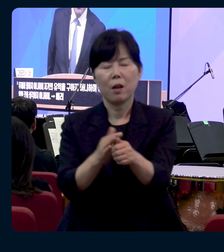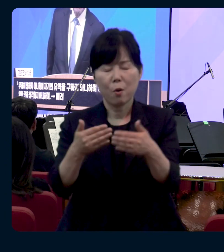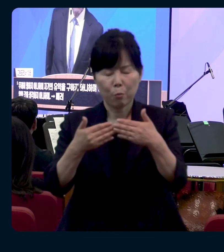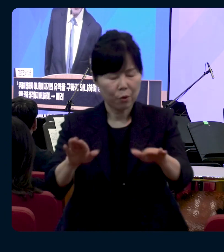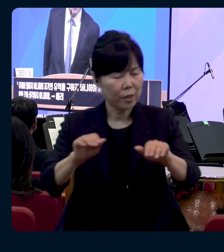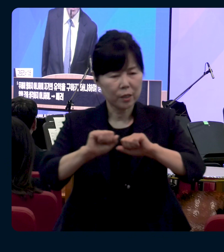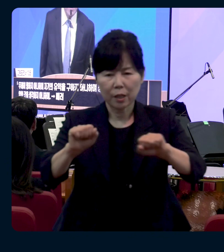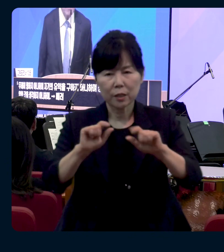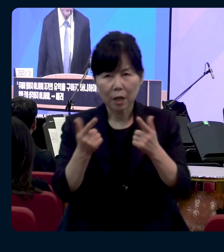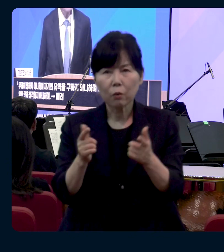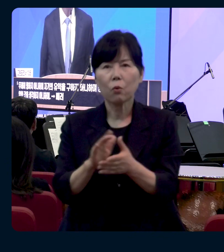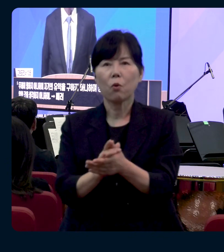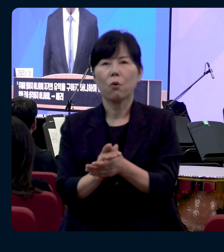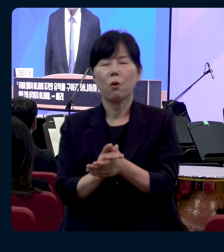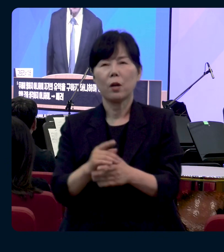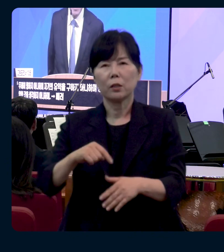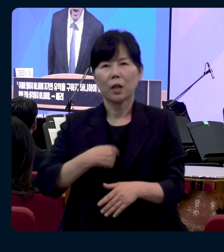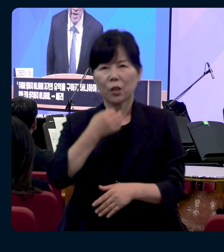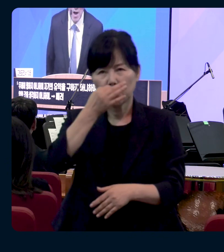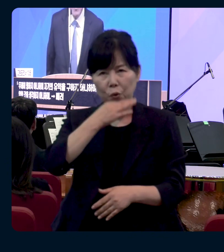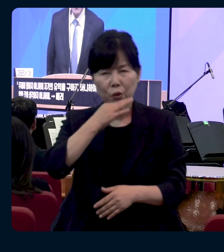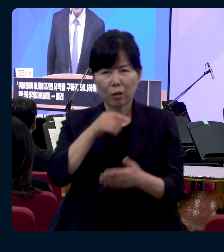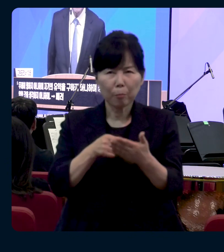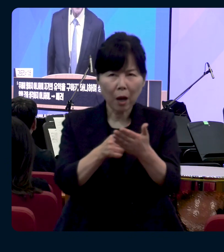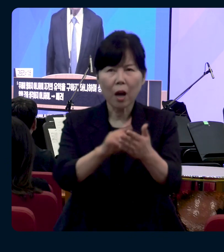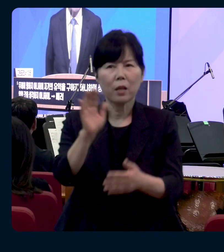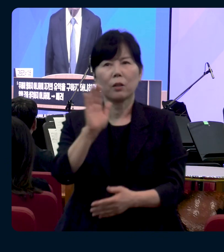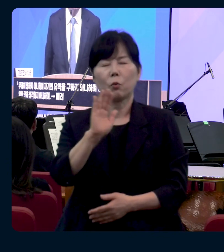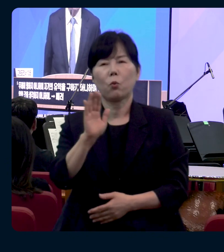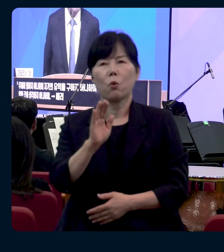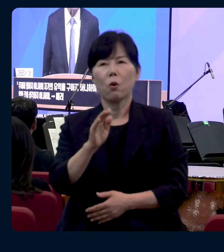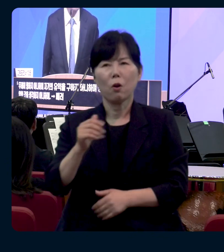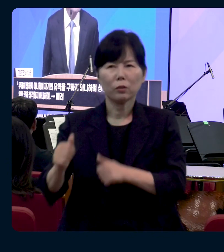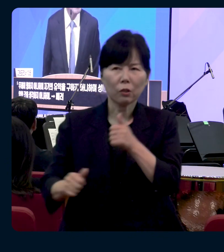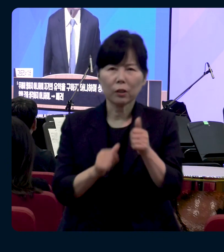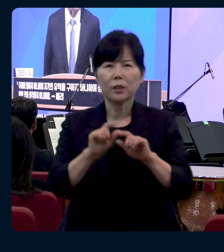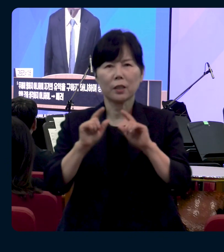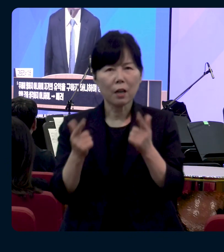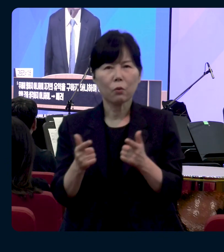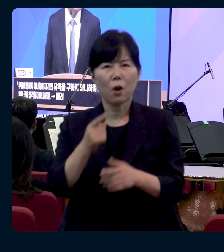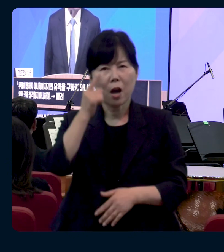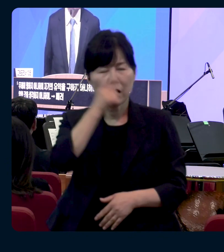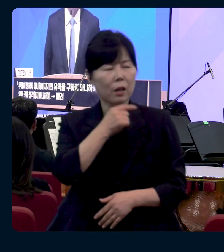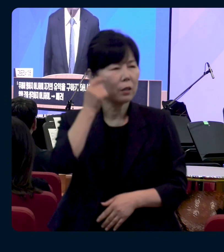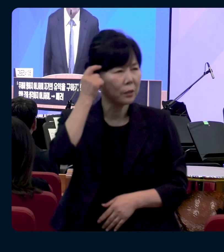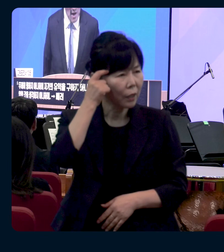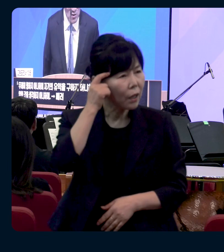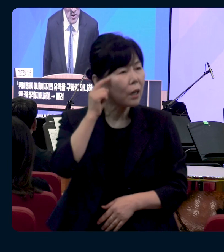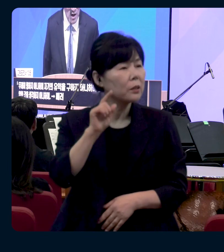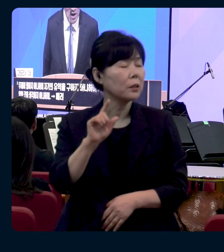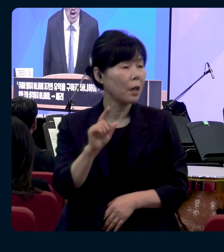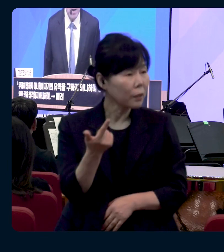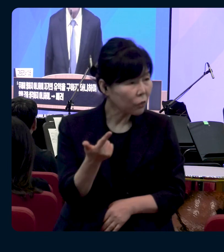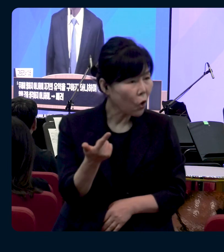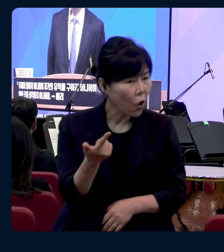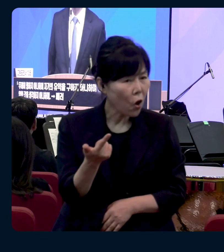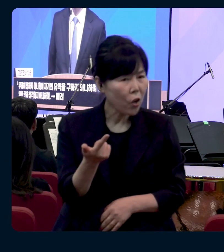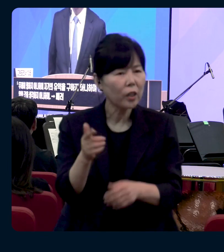자기의 유익을 구하지 아니하며 성내지 아니하며 악한 것을 생각하지 아니하며, 이게 바로